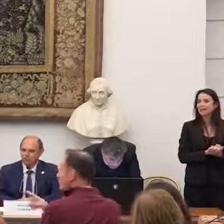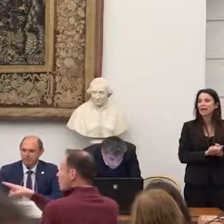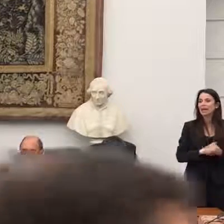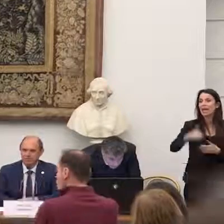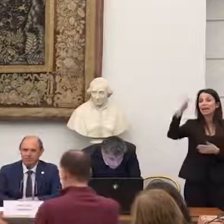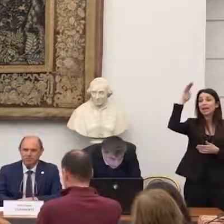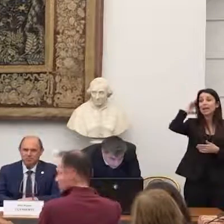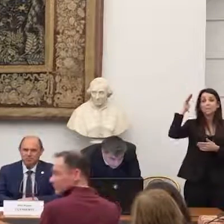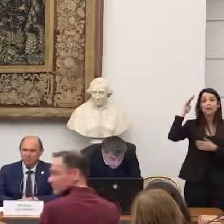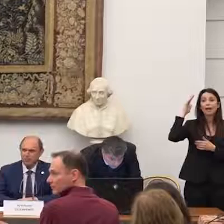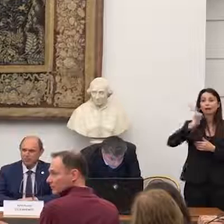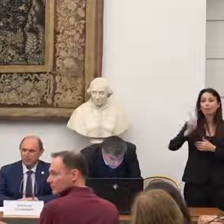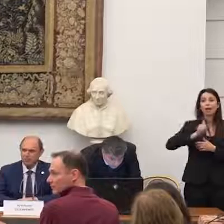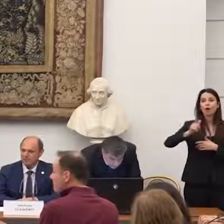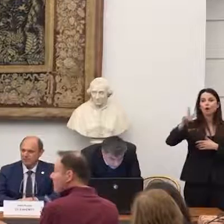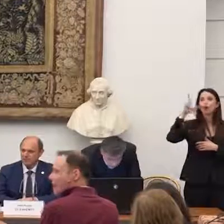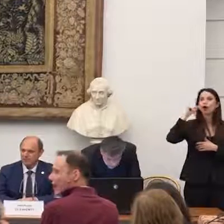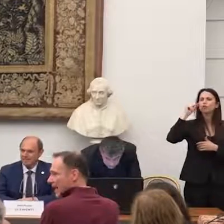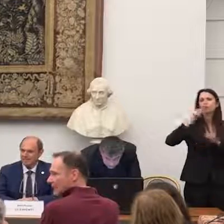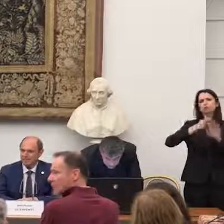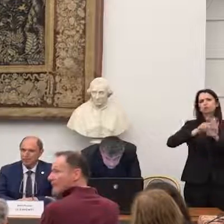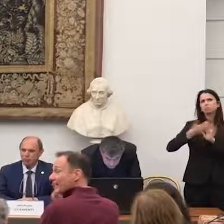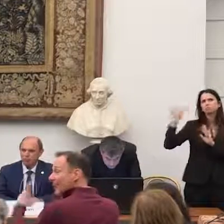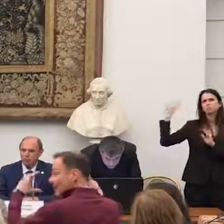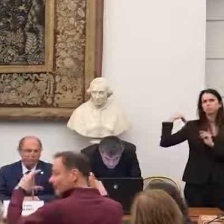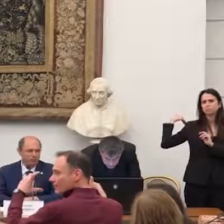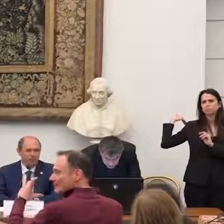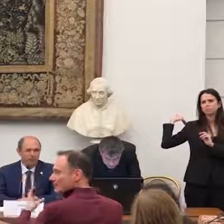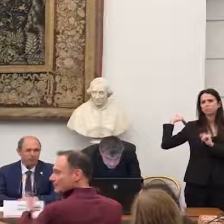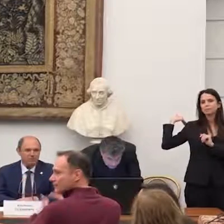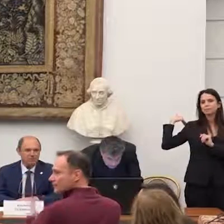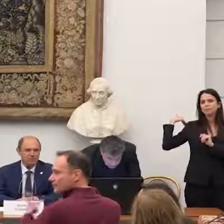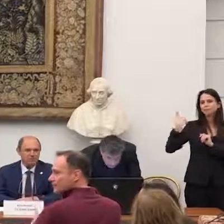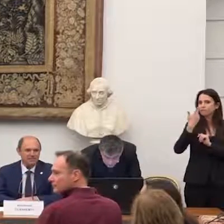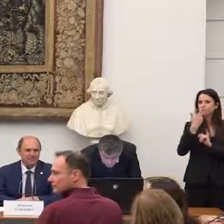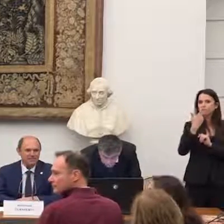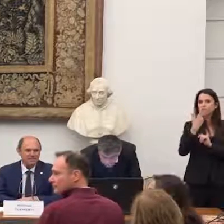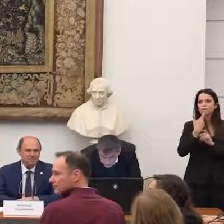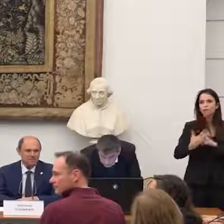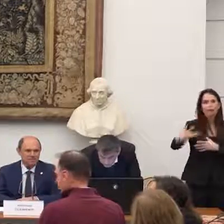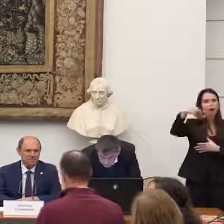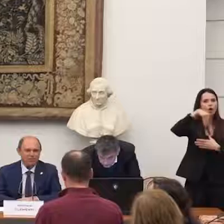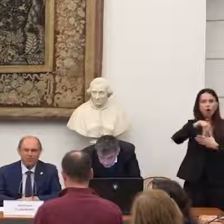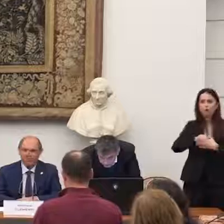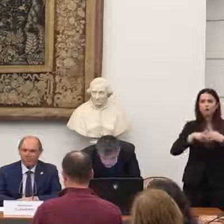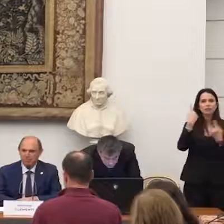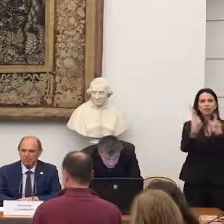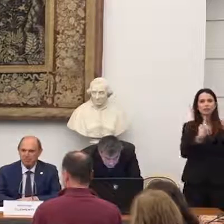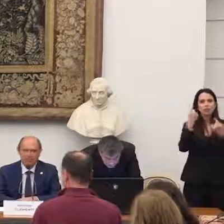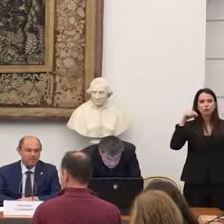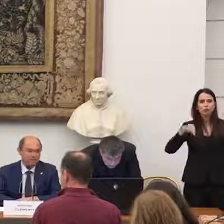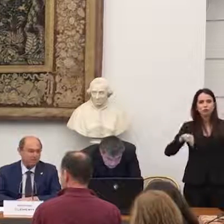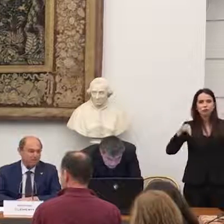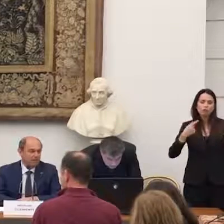conosciuti un po' di tempo fa e quindi quando ha ritenuto opportuno coinvolgerci in questa iniziativa siamo stati ovviamente